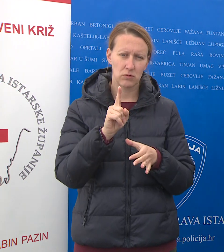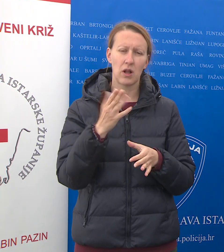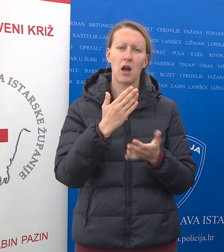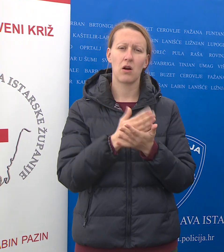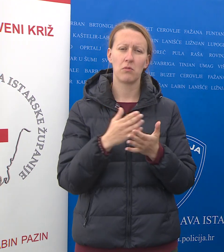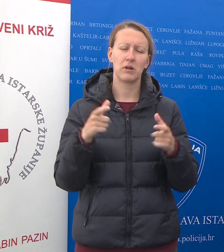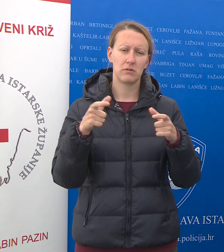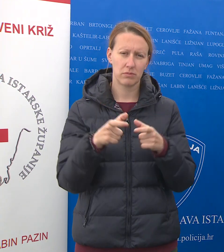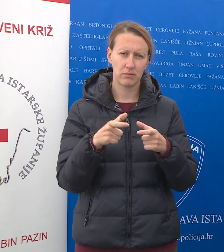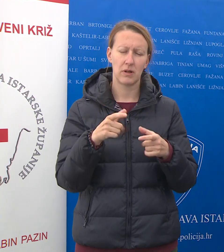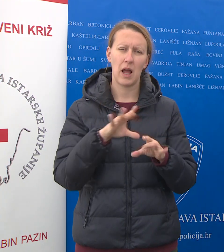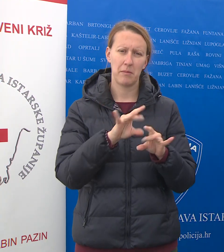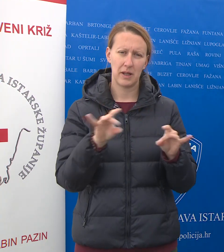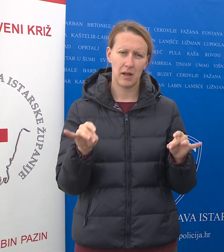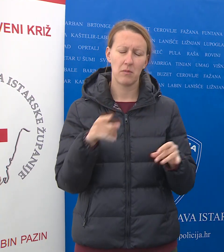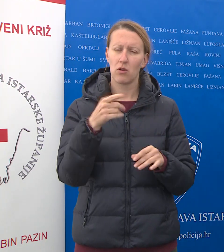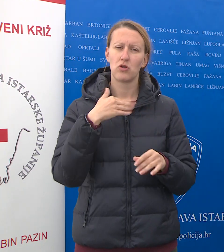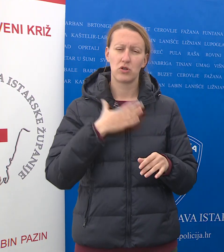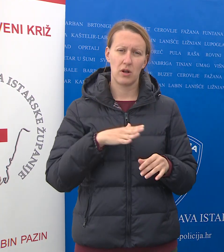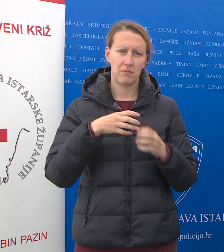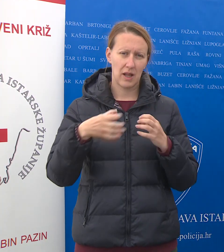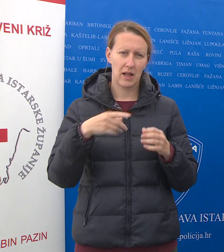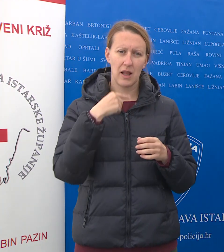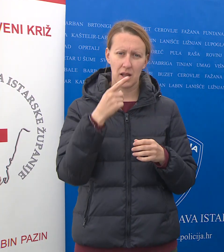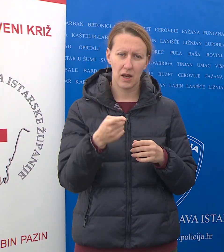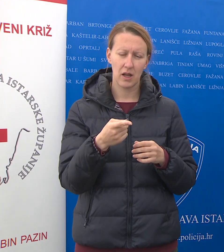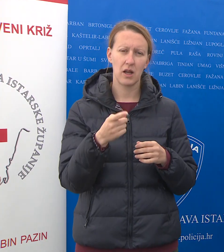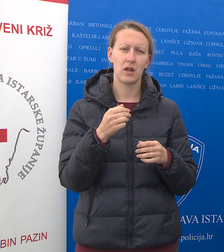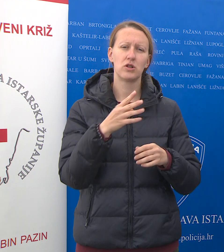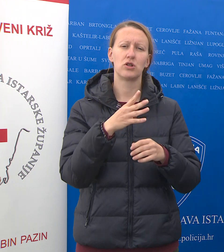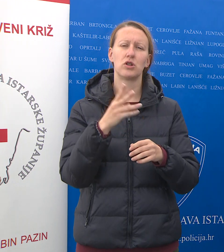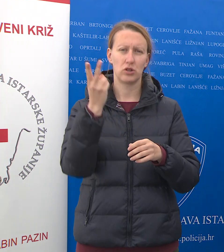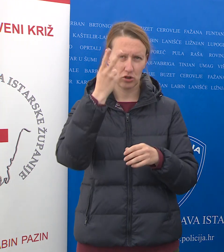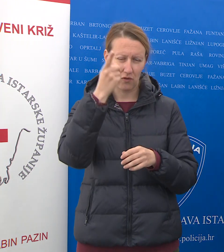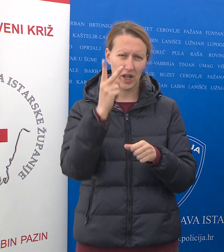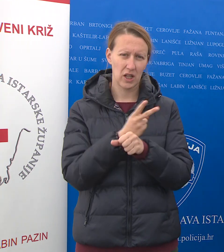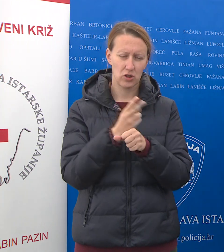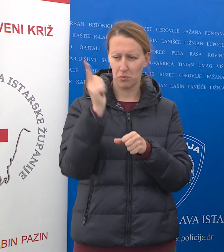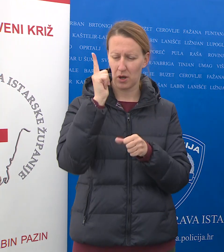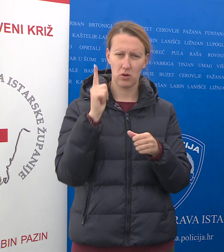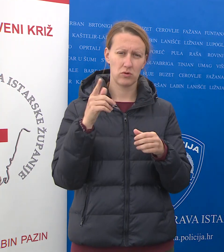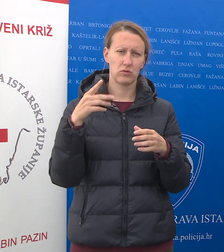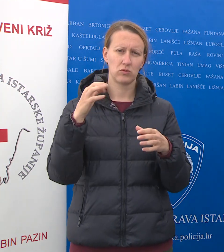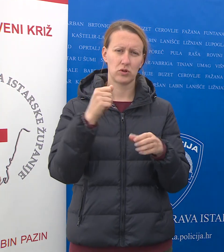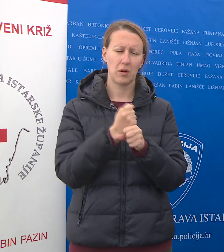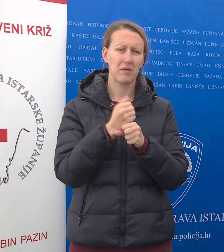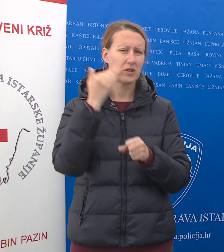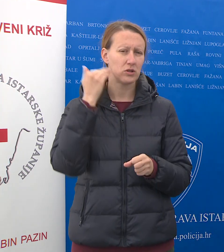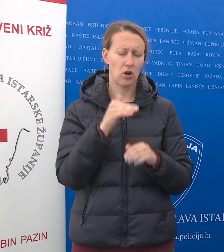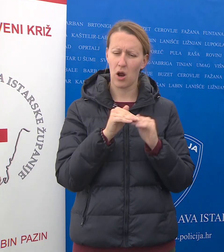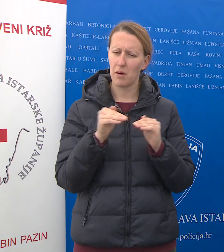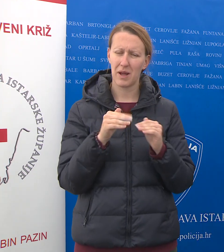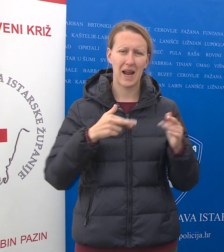bi suzbili epidemiju. Ono što želim dalje reći, Republika Slovenija je od prekojučer uvela stroge